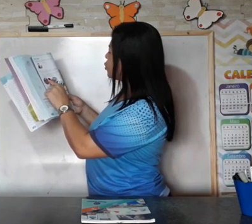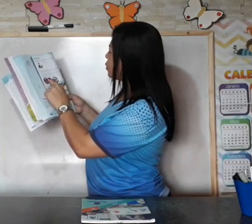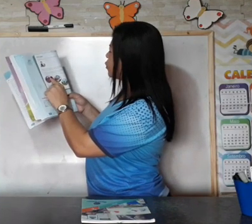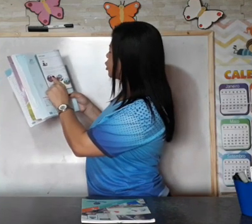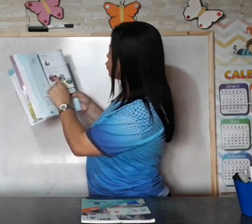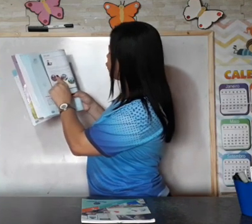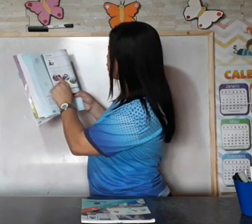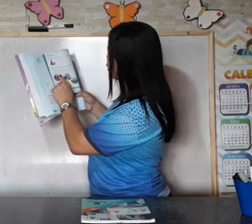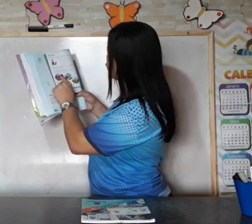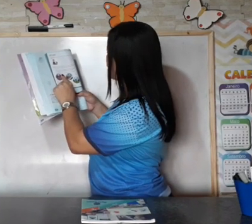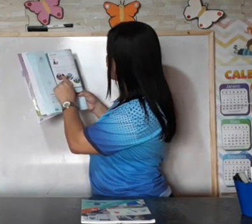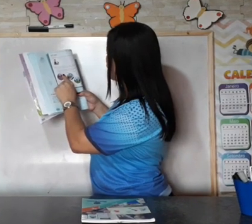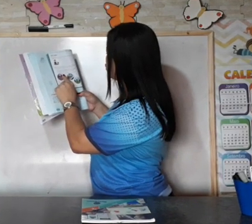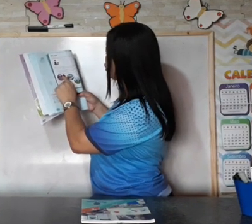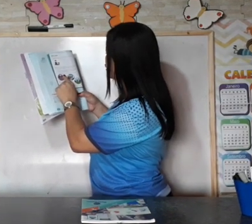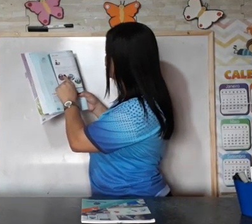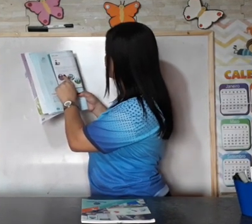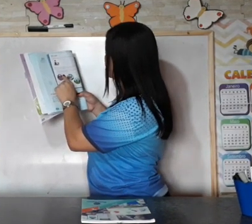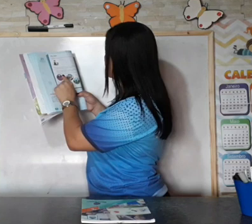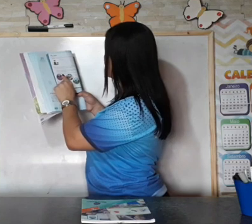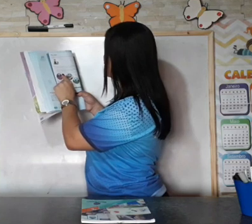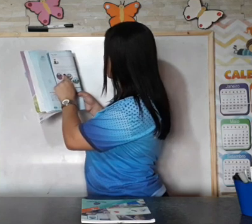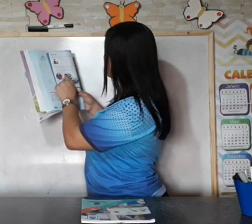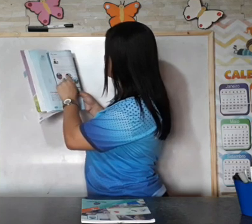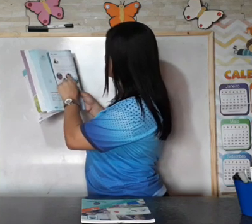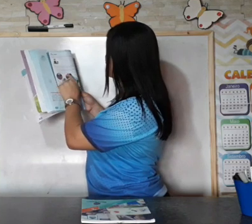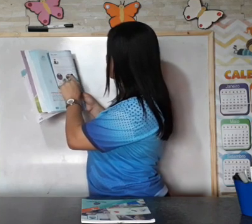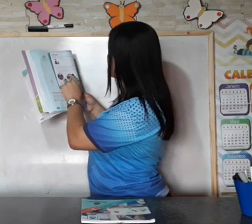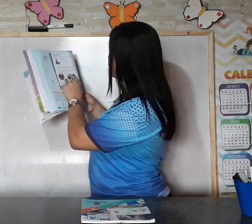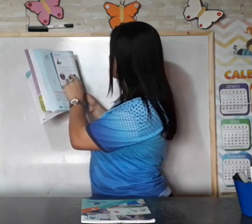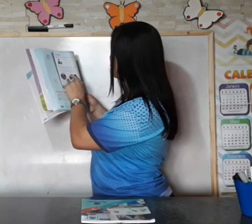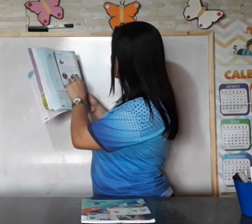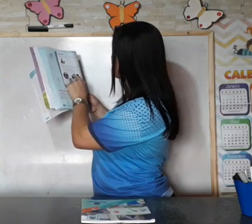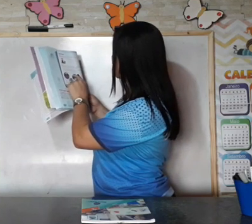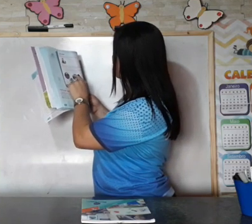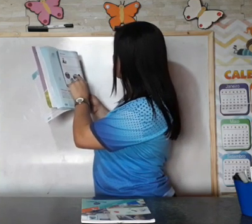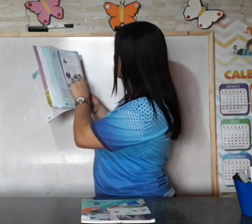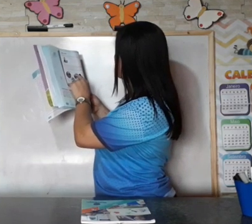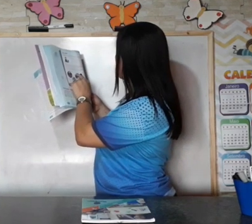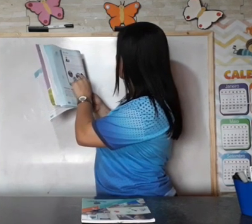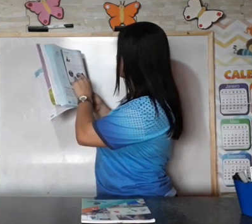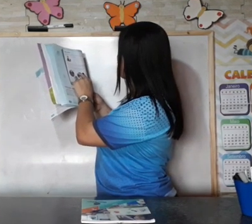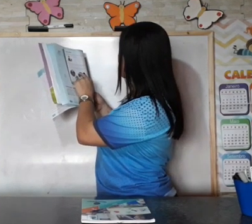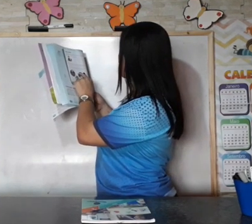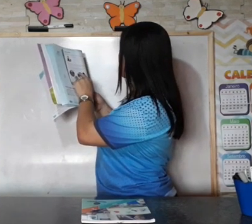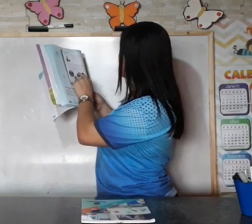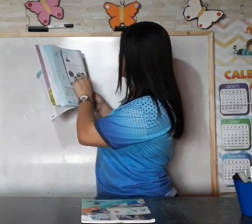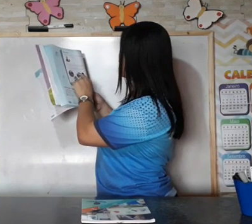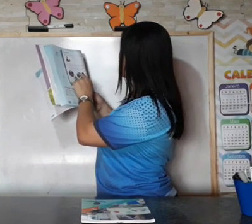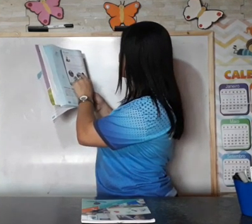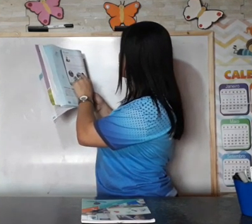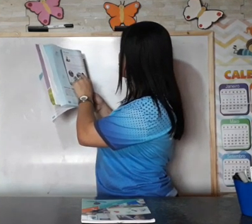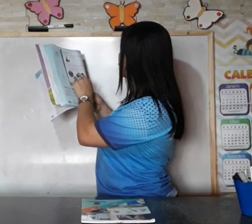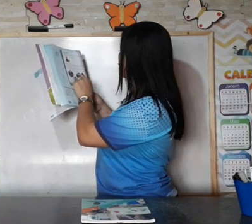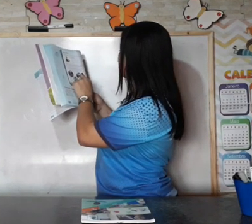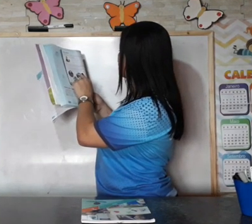que vocês vão fazer. Vão marcar um X, certo? Nessas figuras aqui, onde a criança e o